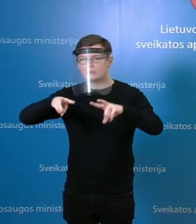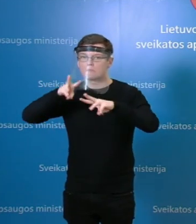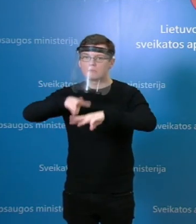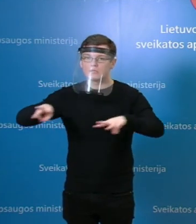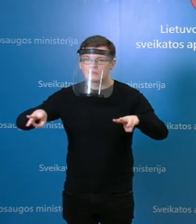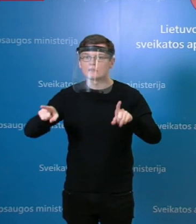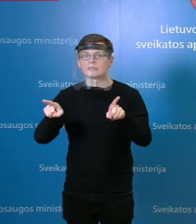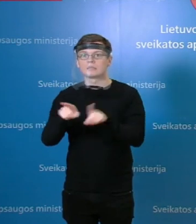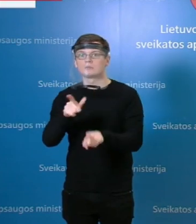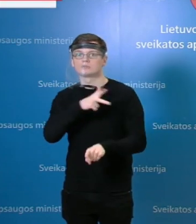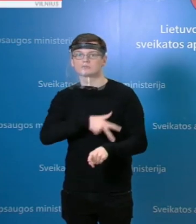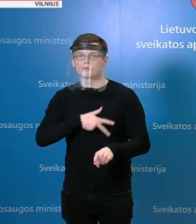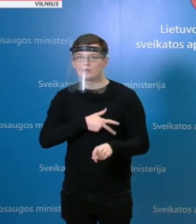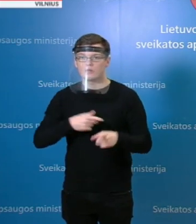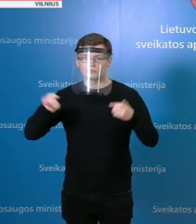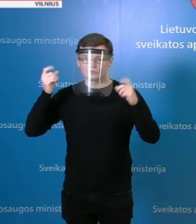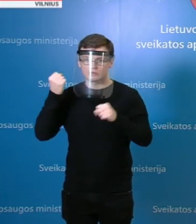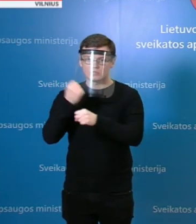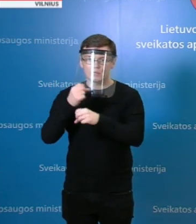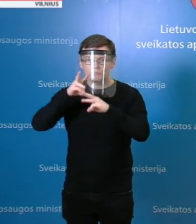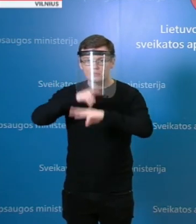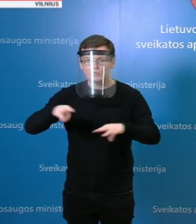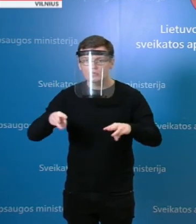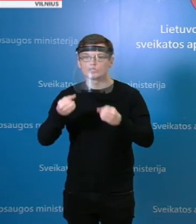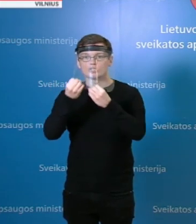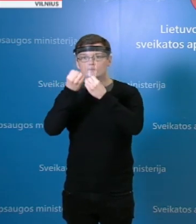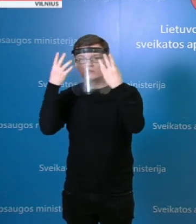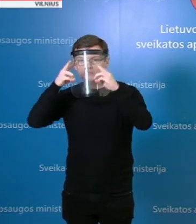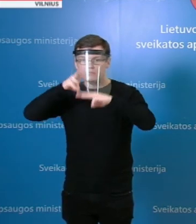ir darbo ministerijos, švietimo, mokslo ir sporto ministerijos,